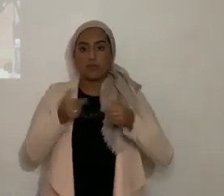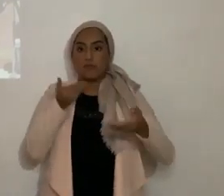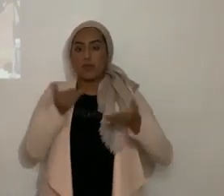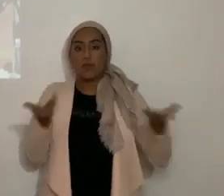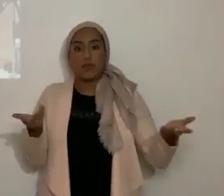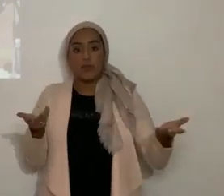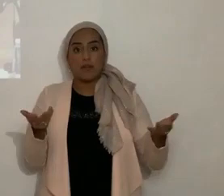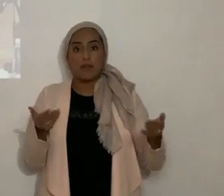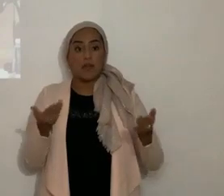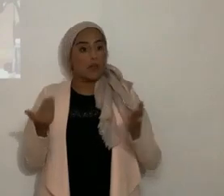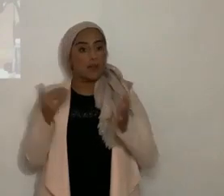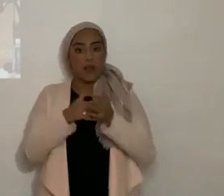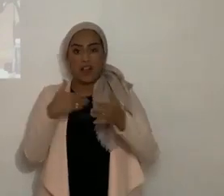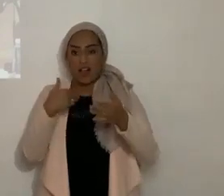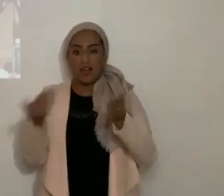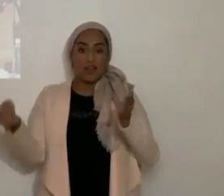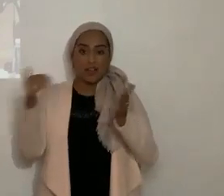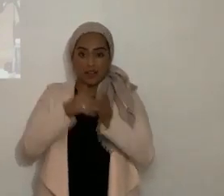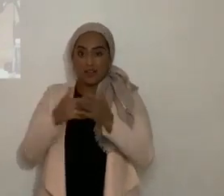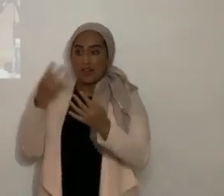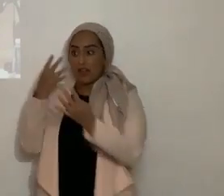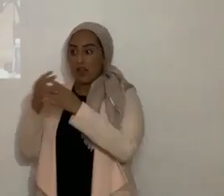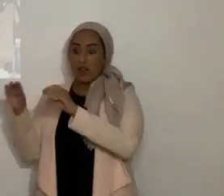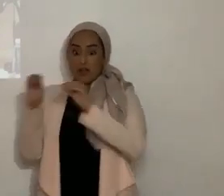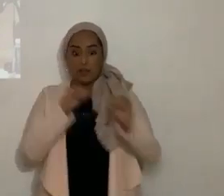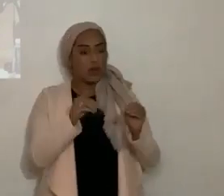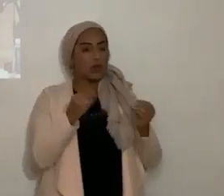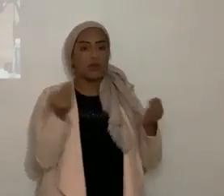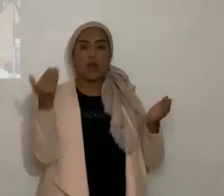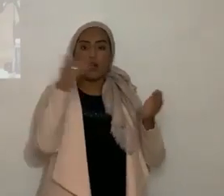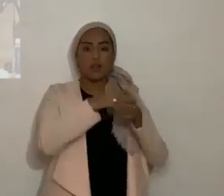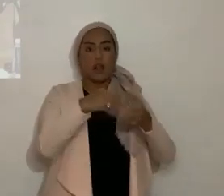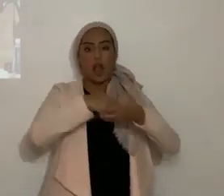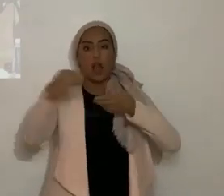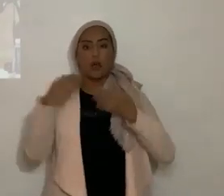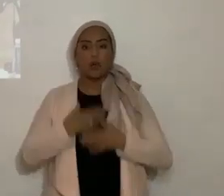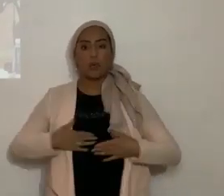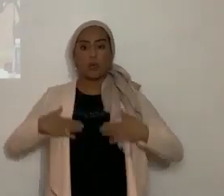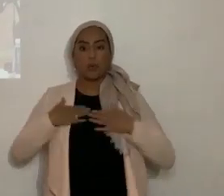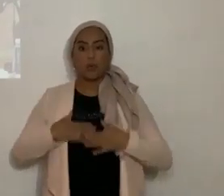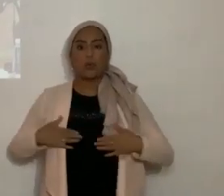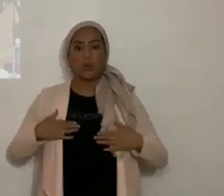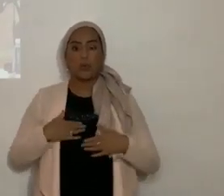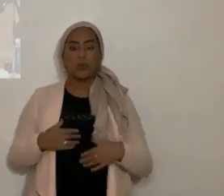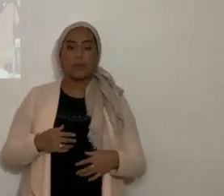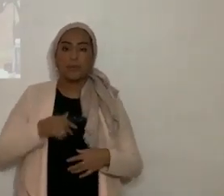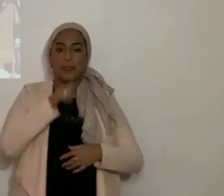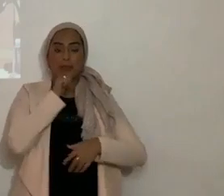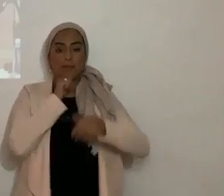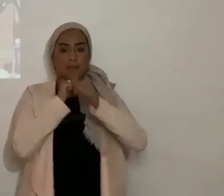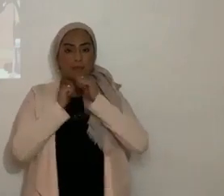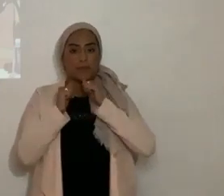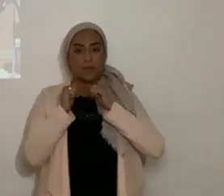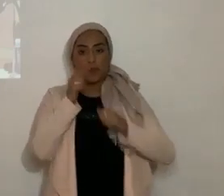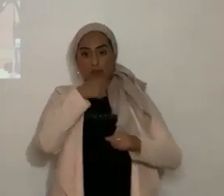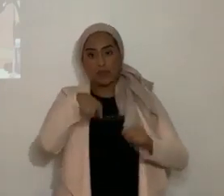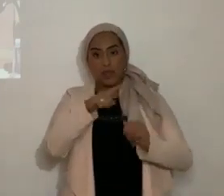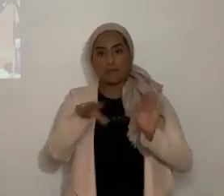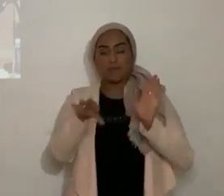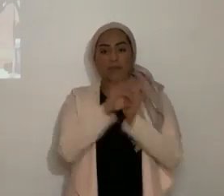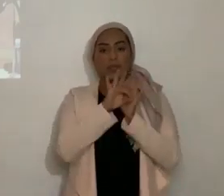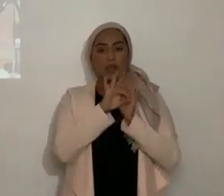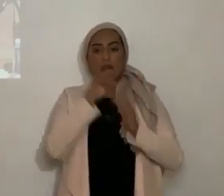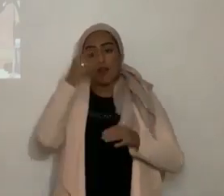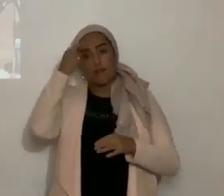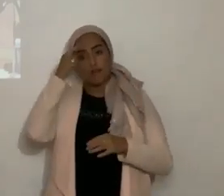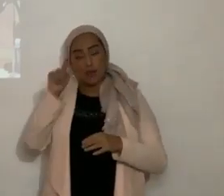y después, aunque los volvieron a apresar, ellos salieron gozosos porque habían sido tomados en cuenta. Ellos fueron escogidos